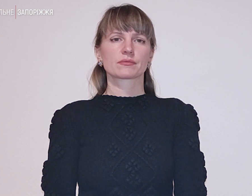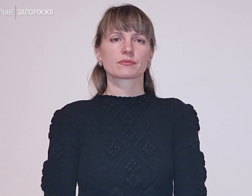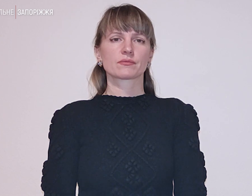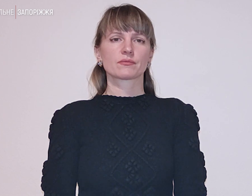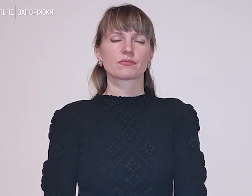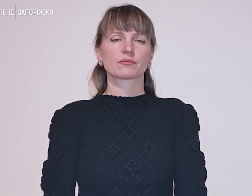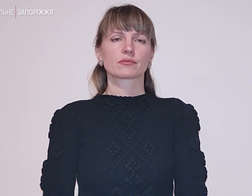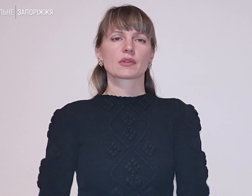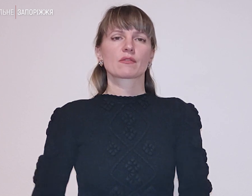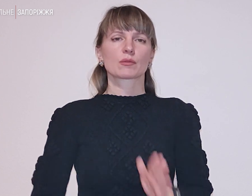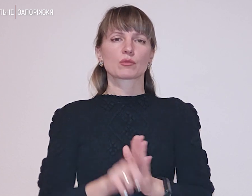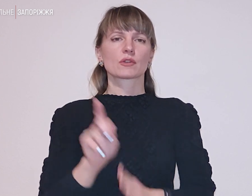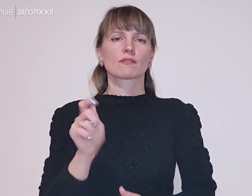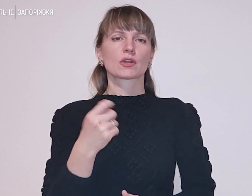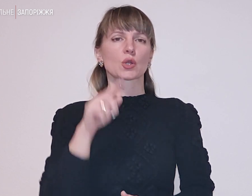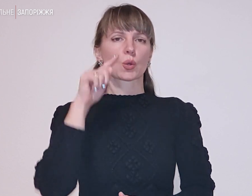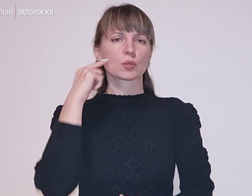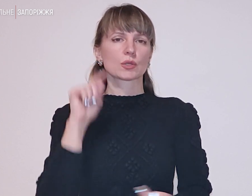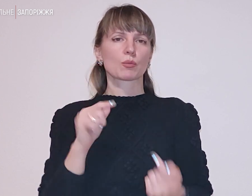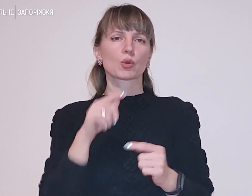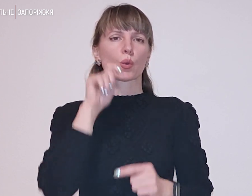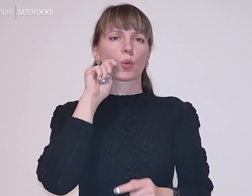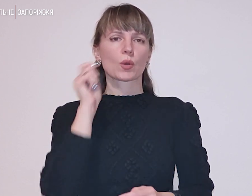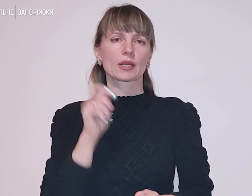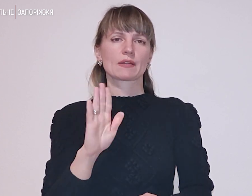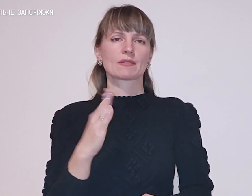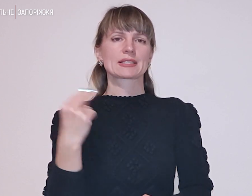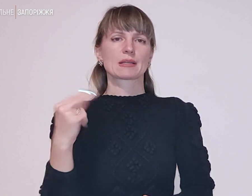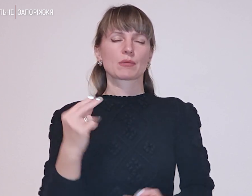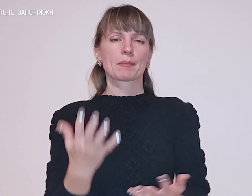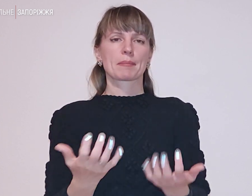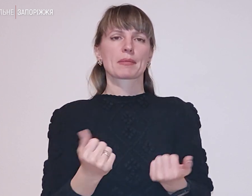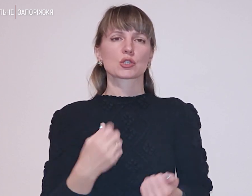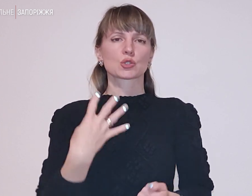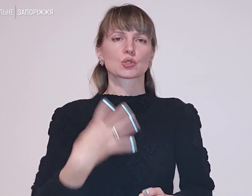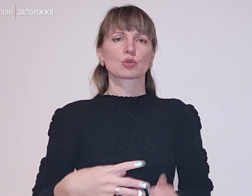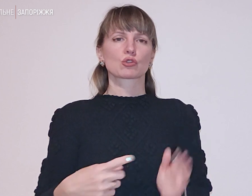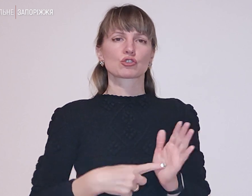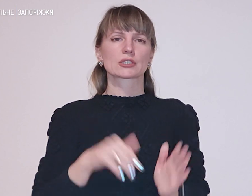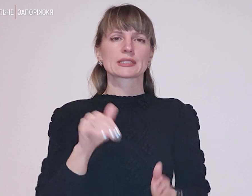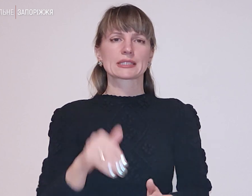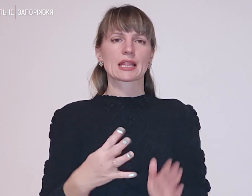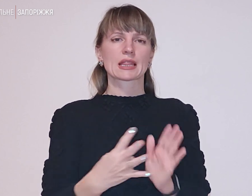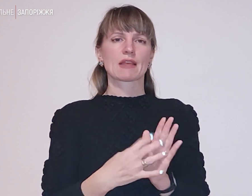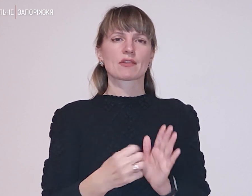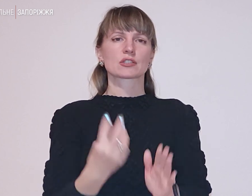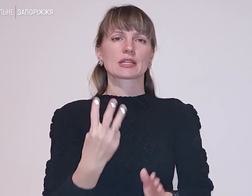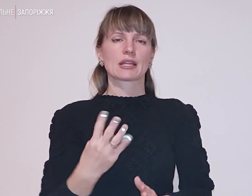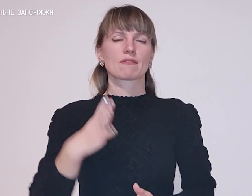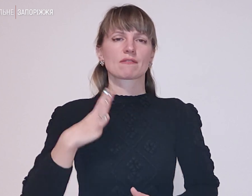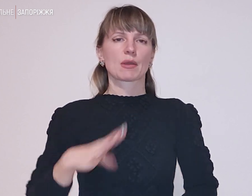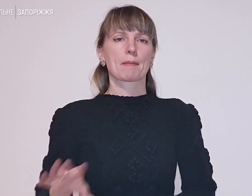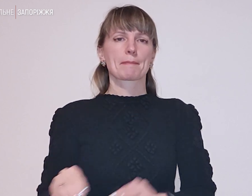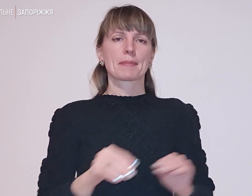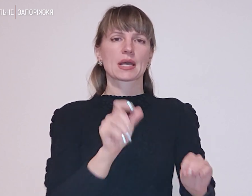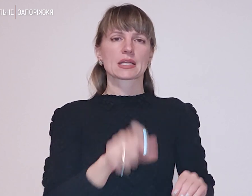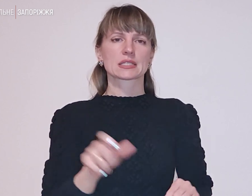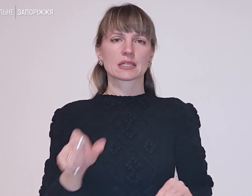Від початку війни Росії проти України у Запоріжжі прийняли 46 903 вимушених переселенців. Про це